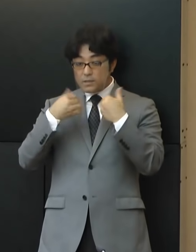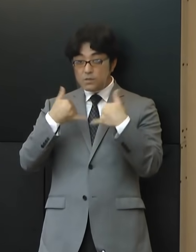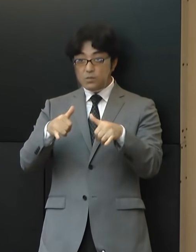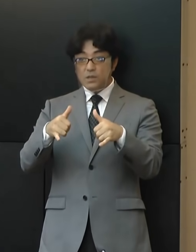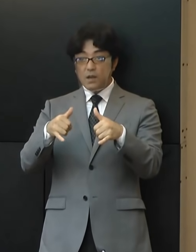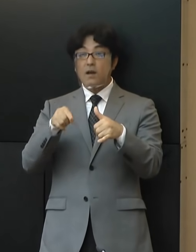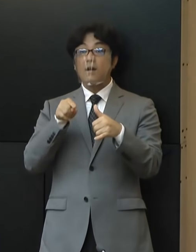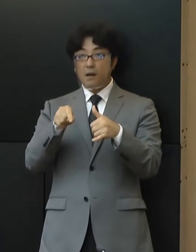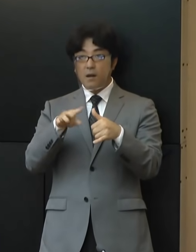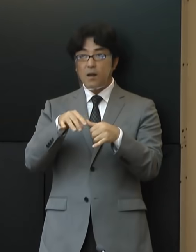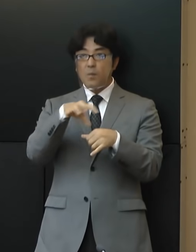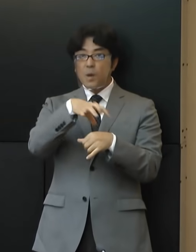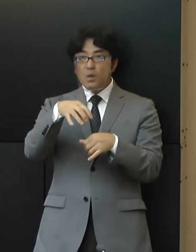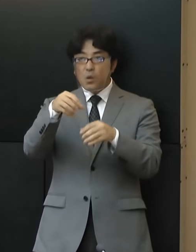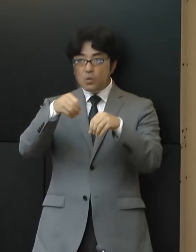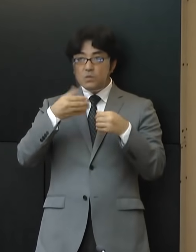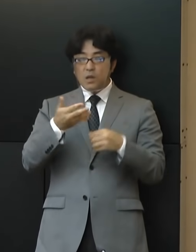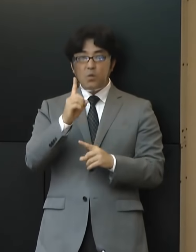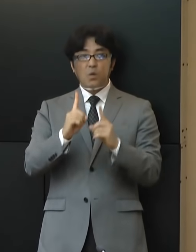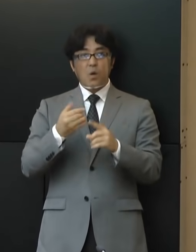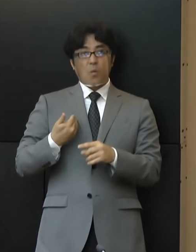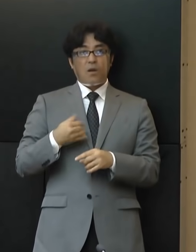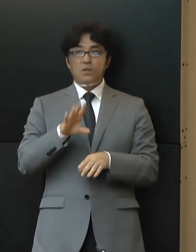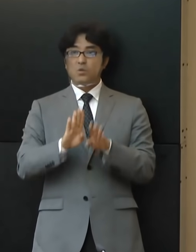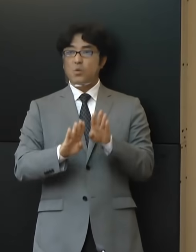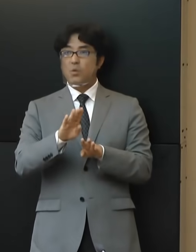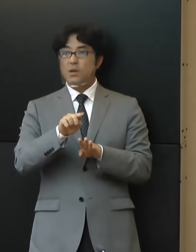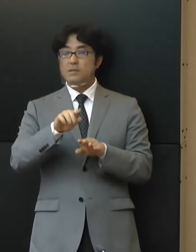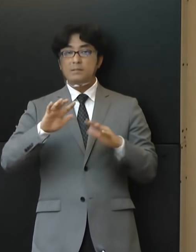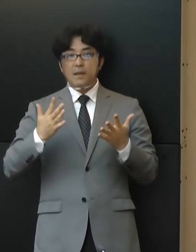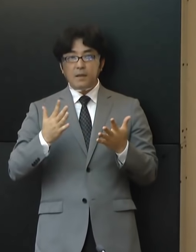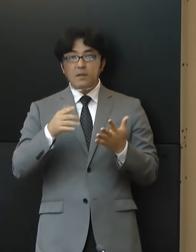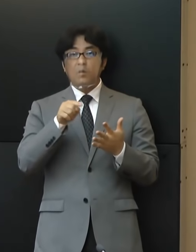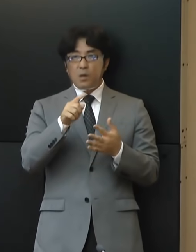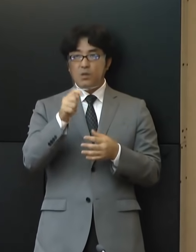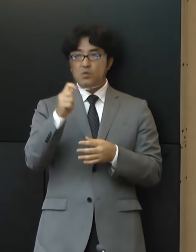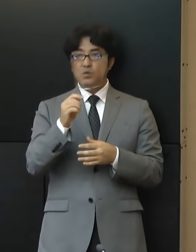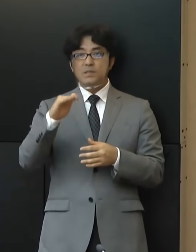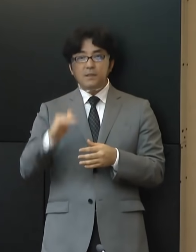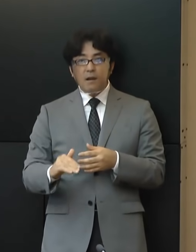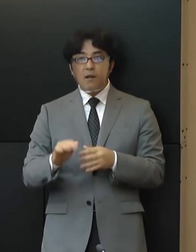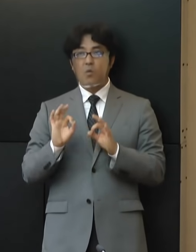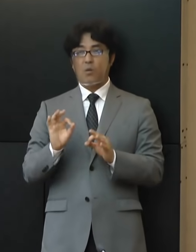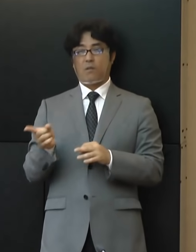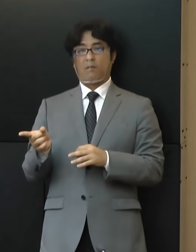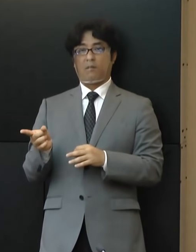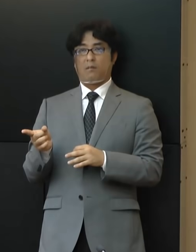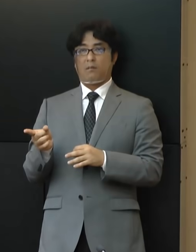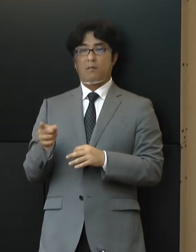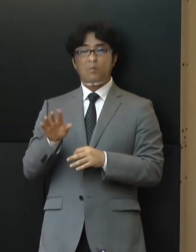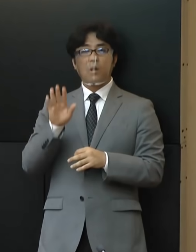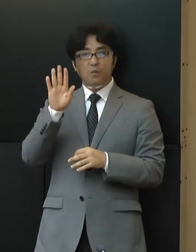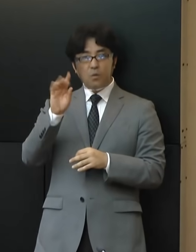ないということを満たしていけば、本格的に県民の皆様の活動が再開できるのではないかと考えます